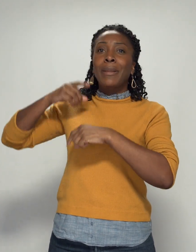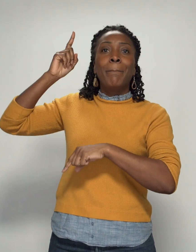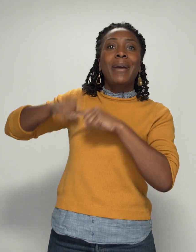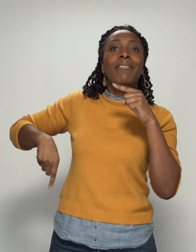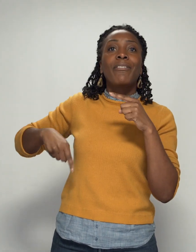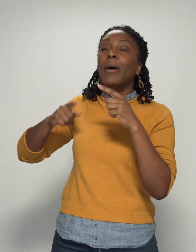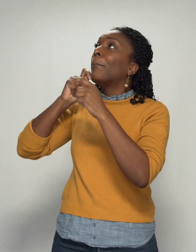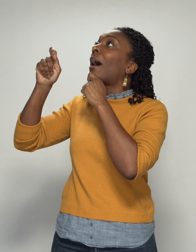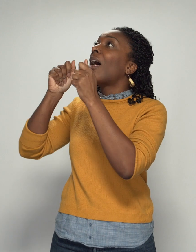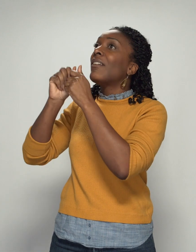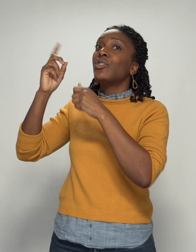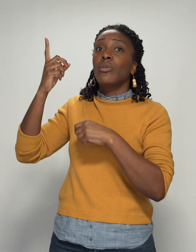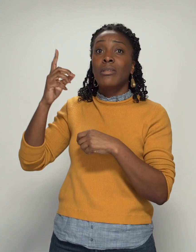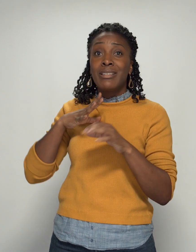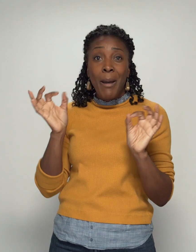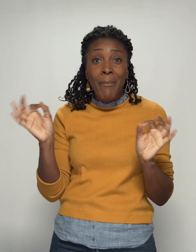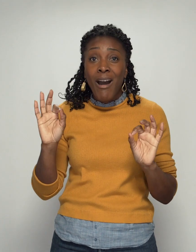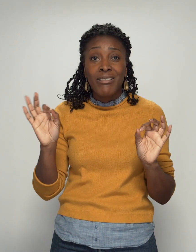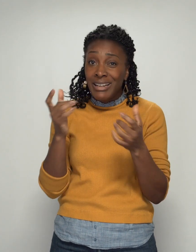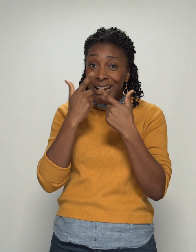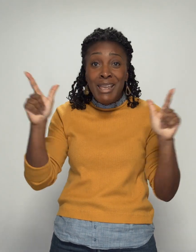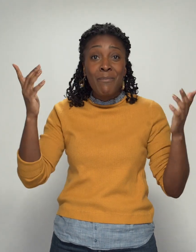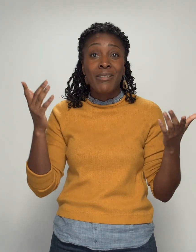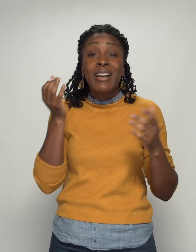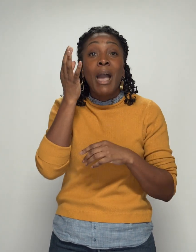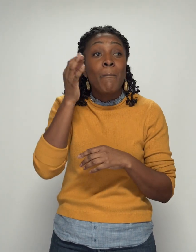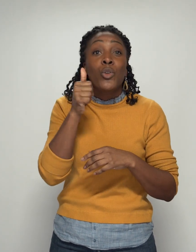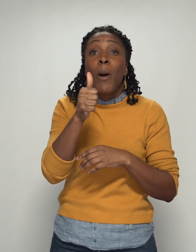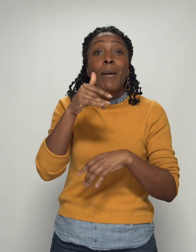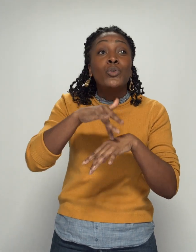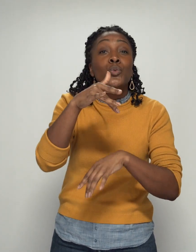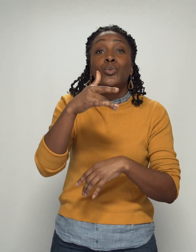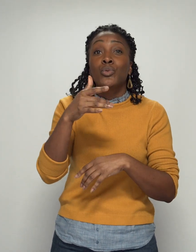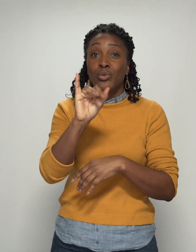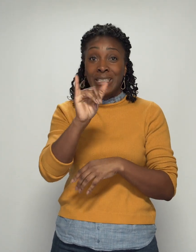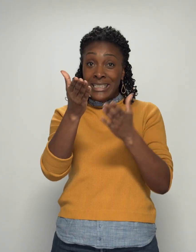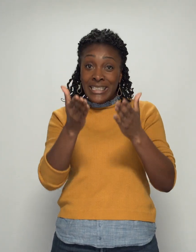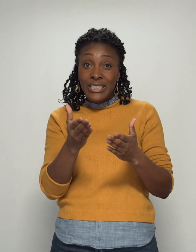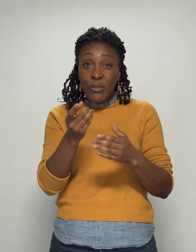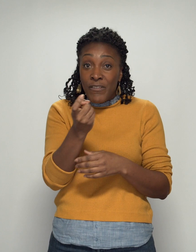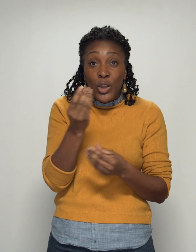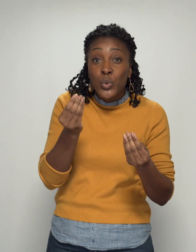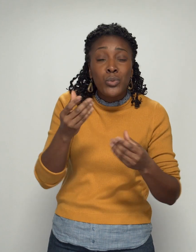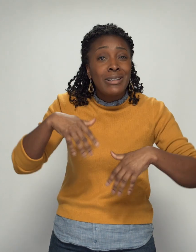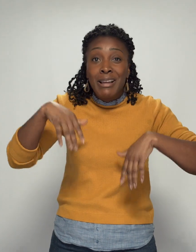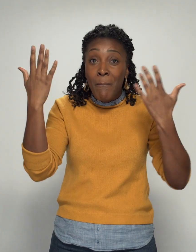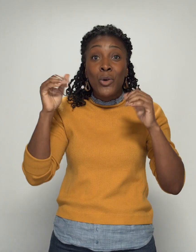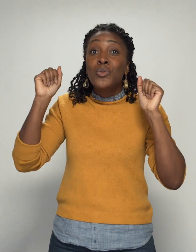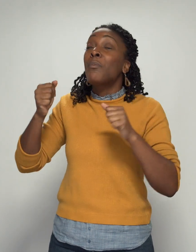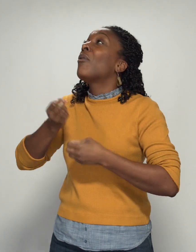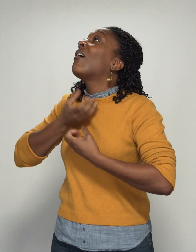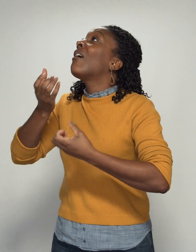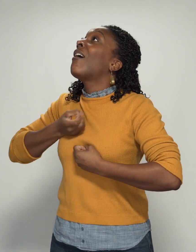qui devrait m'empêcher de parler à Dieu. Peu importe ce que tu as fait, peu importe qui tu es, peu importe d'où tu viens, tu